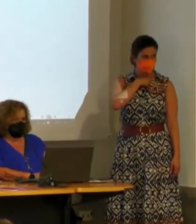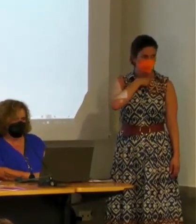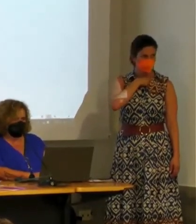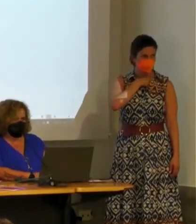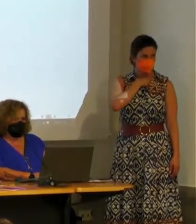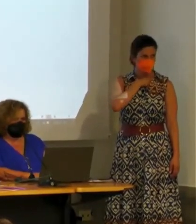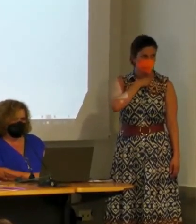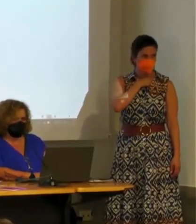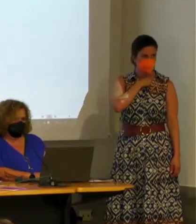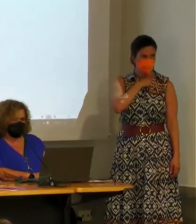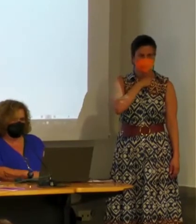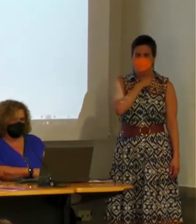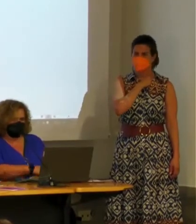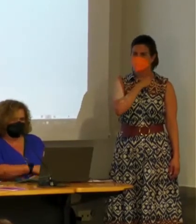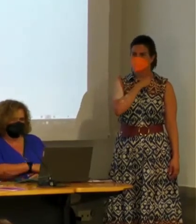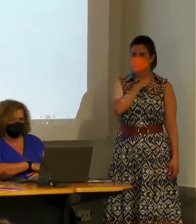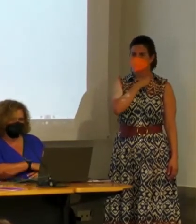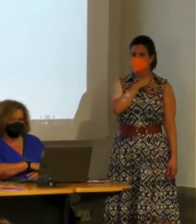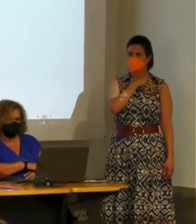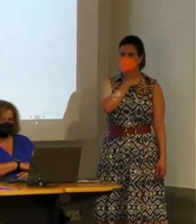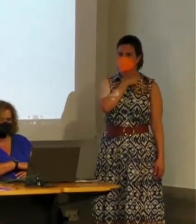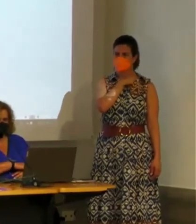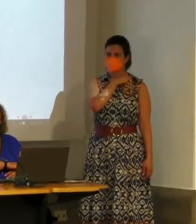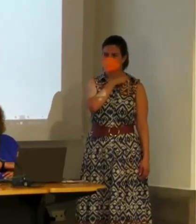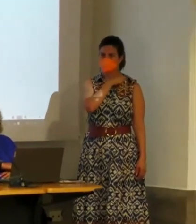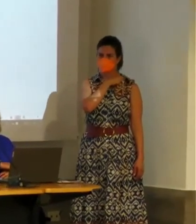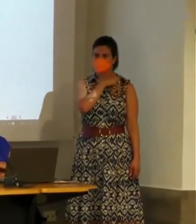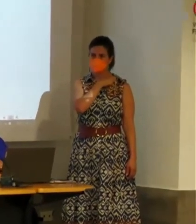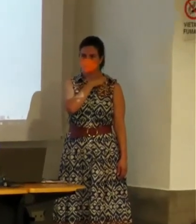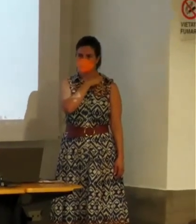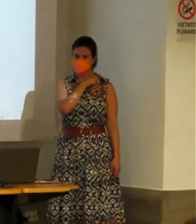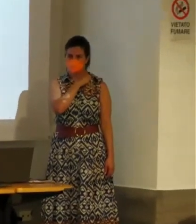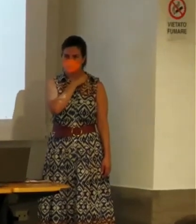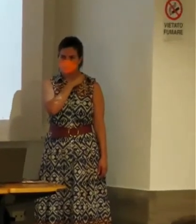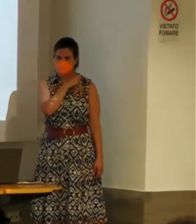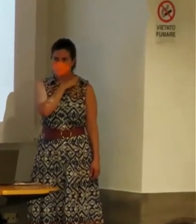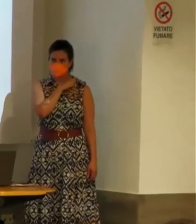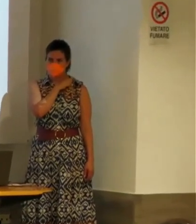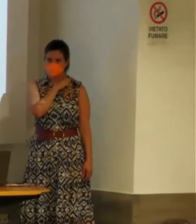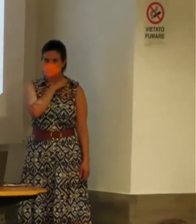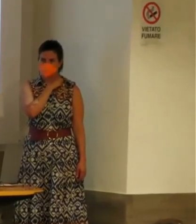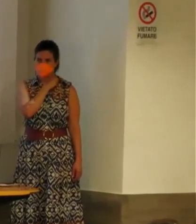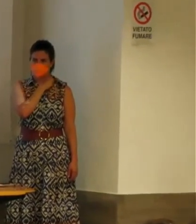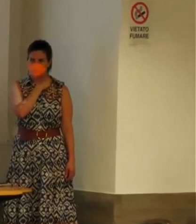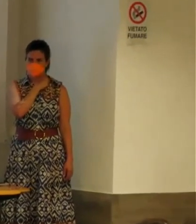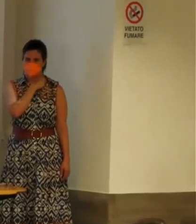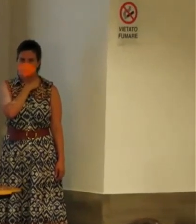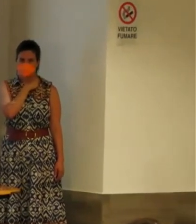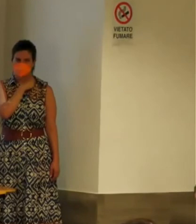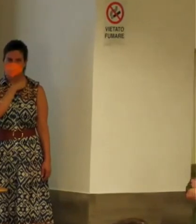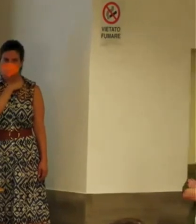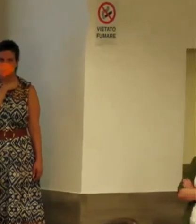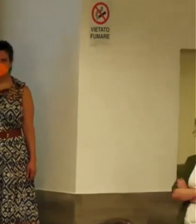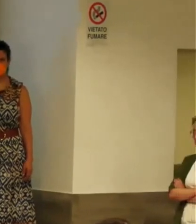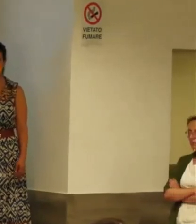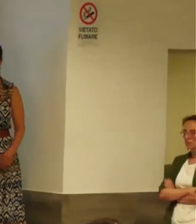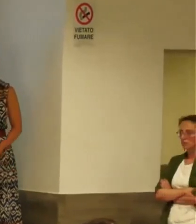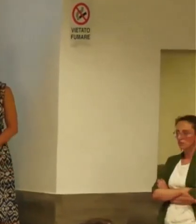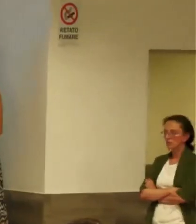password, iscrizione alla prova, fatta la prova, immatricolazione. Sono questi tre step iniziali che bisogna